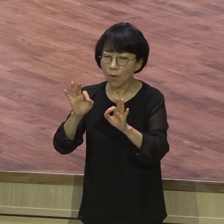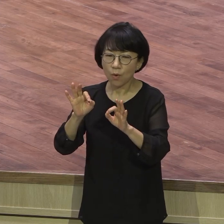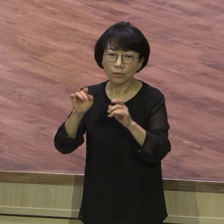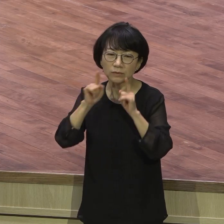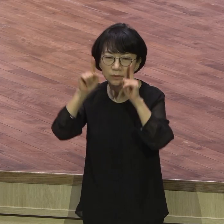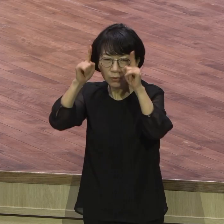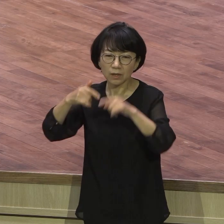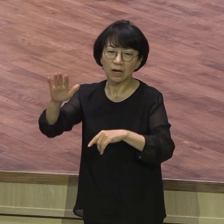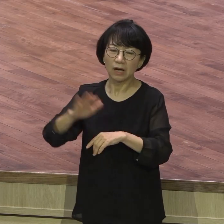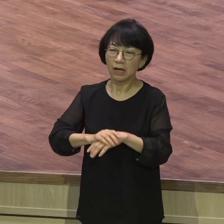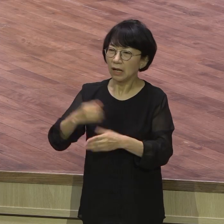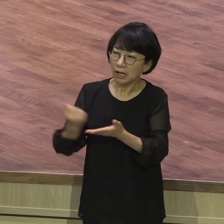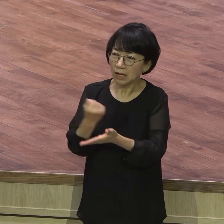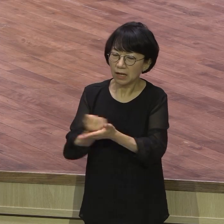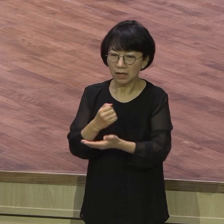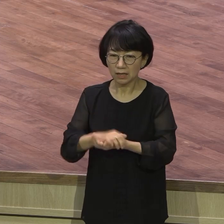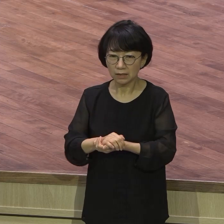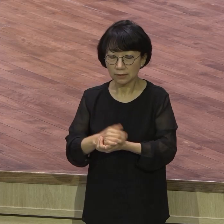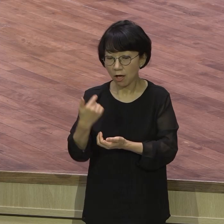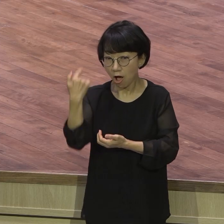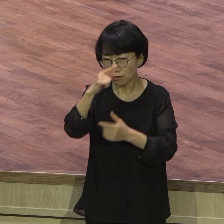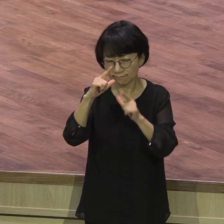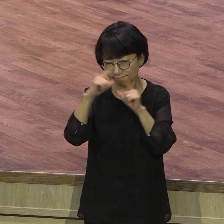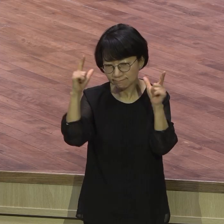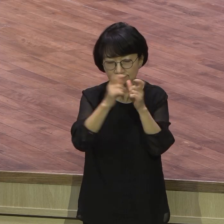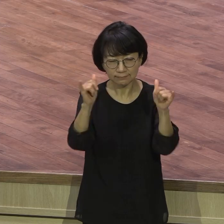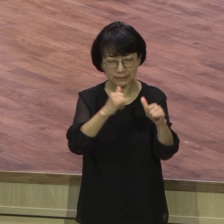자살을 했다는 말을 들었지만 아이고 지옥 같구나.